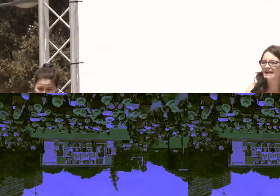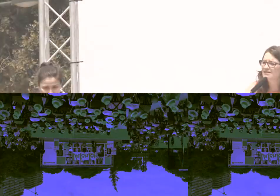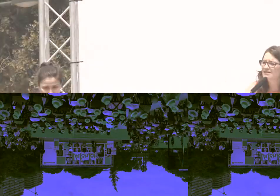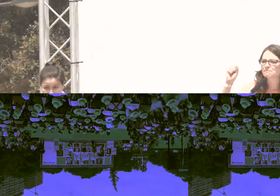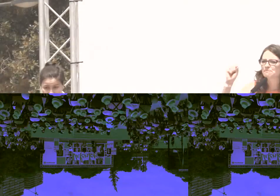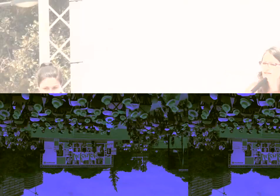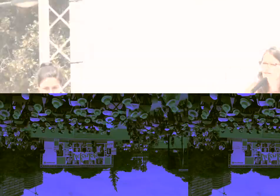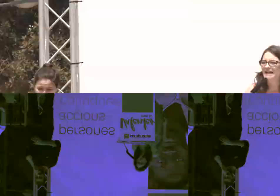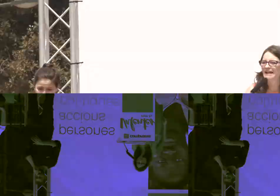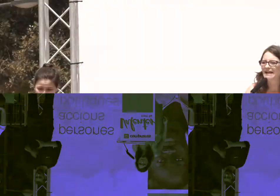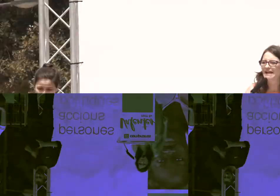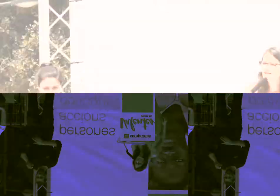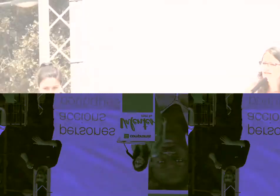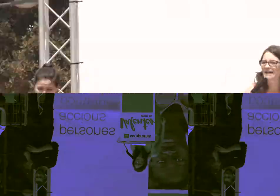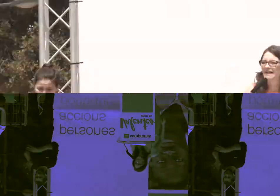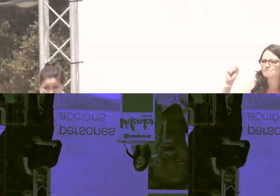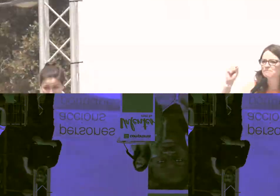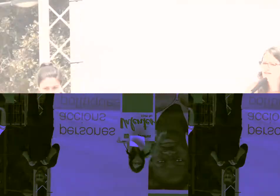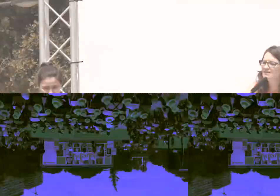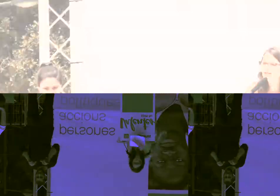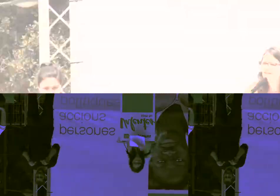En 2015 el nostre territori era com un...